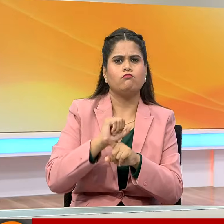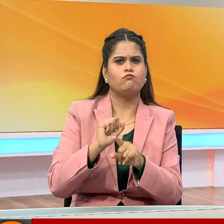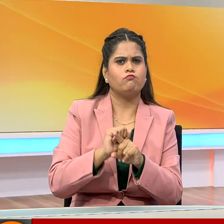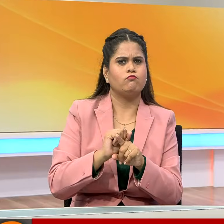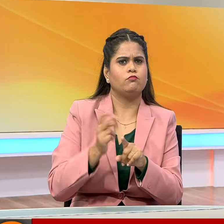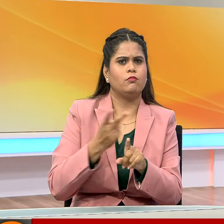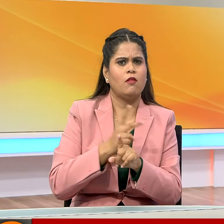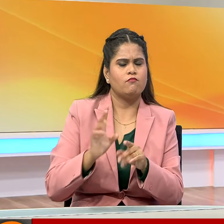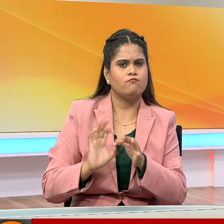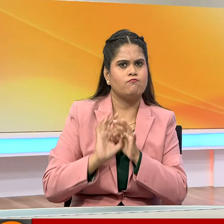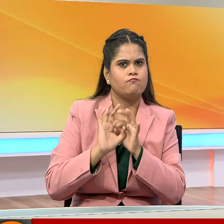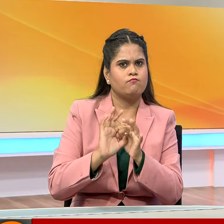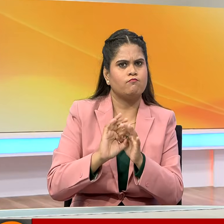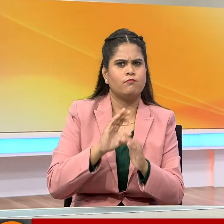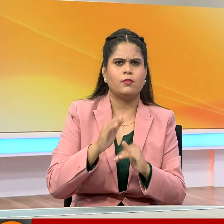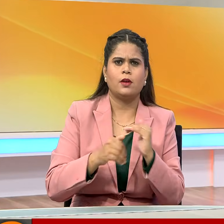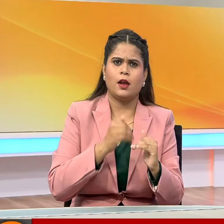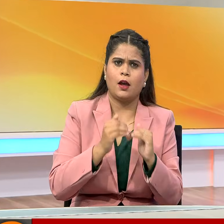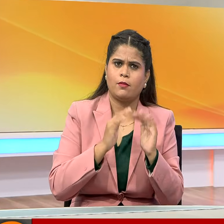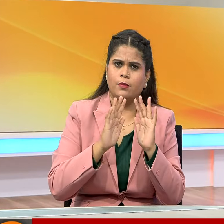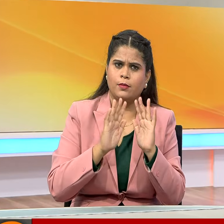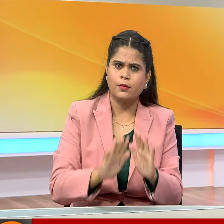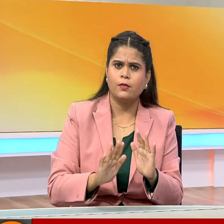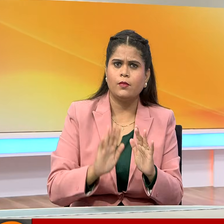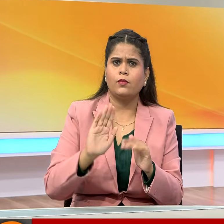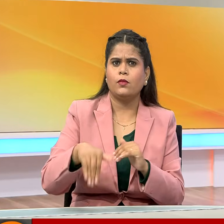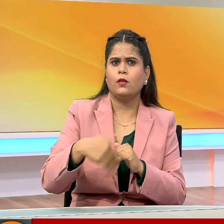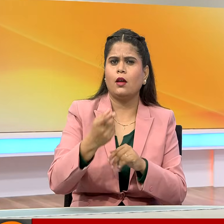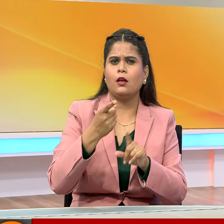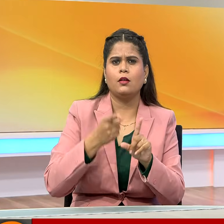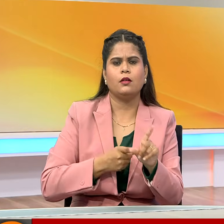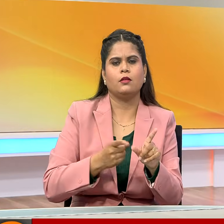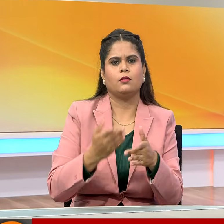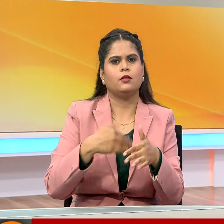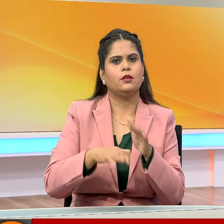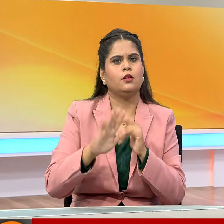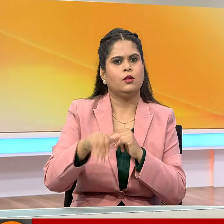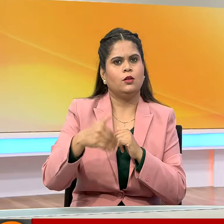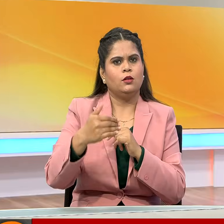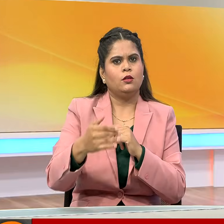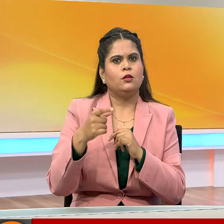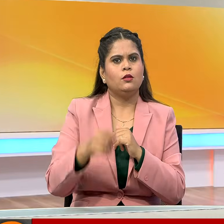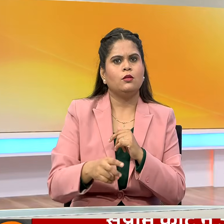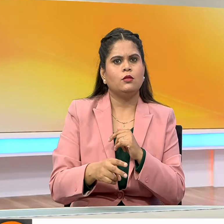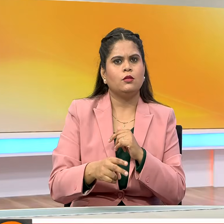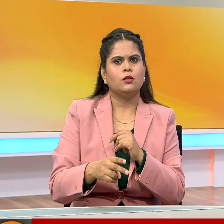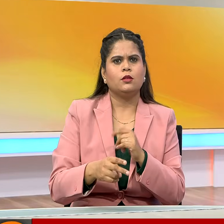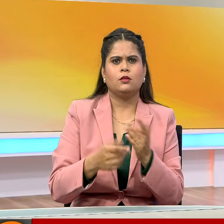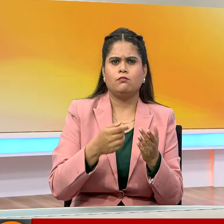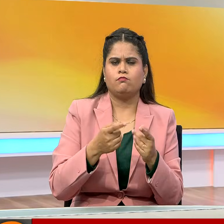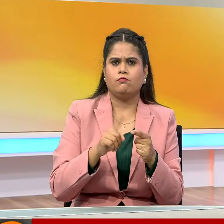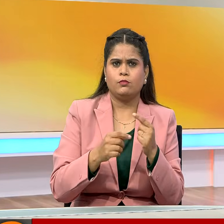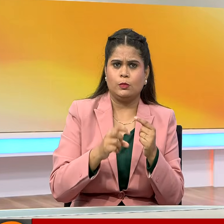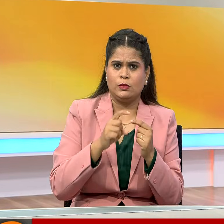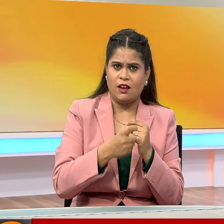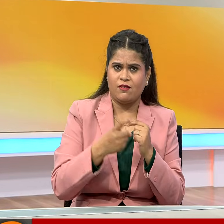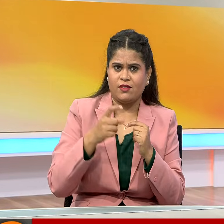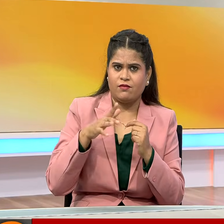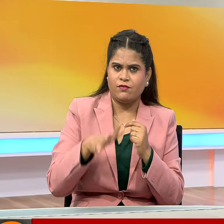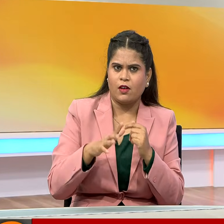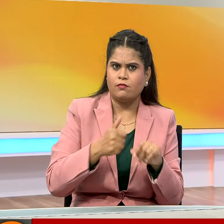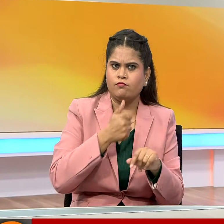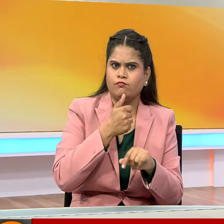पर आधारित हैं। उन्होंने कहा कि अगले वर्ष दोनों देश राजनयिक संबंधों की स्थापना के 75 वर्ष पूरे